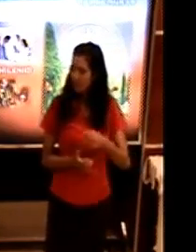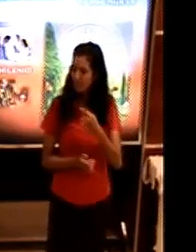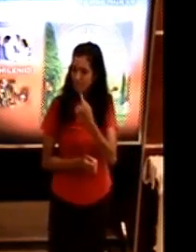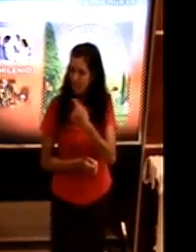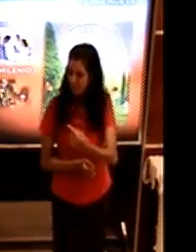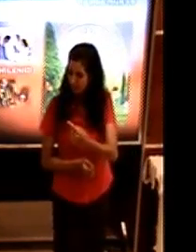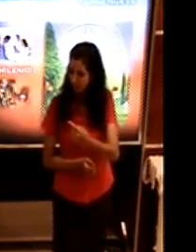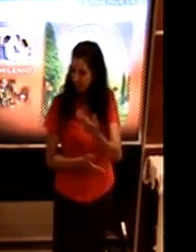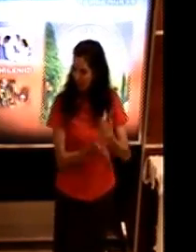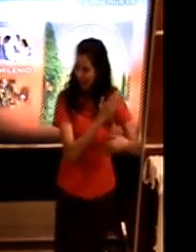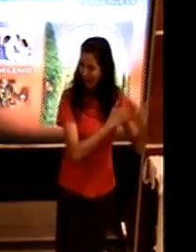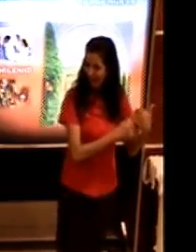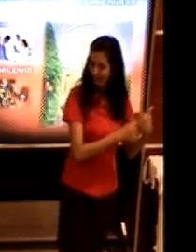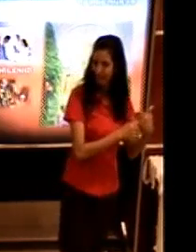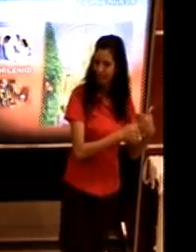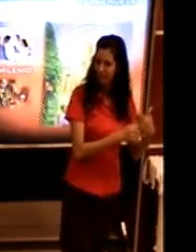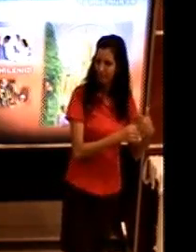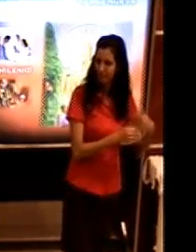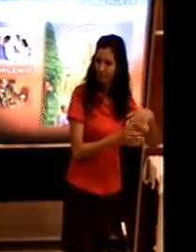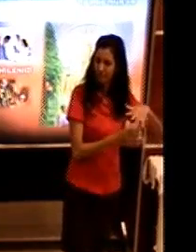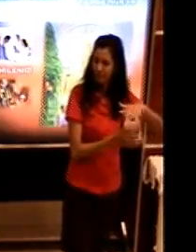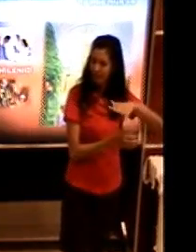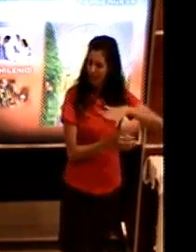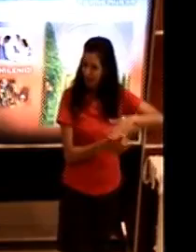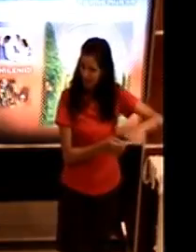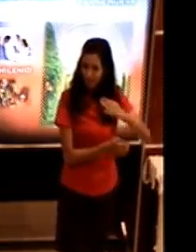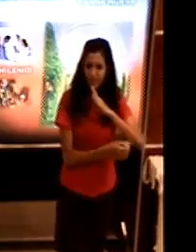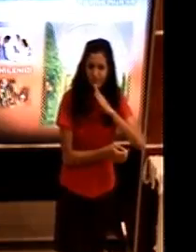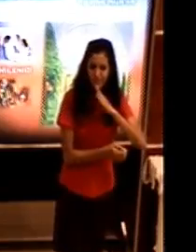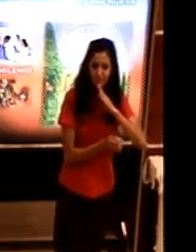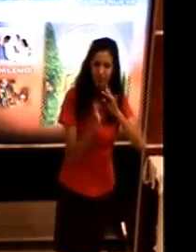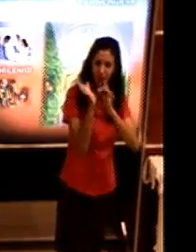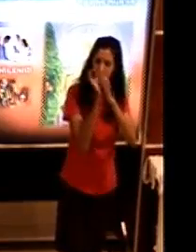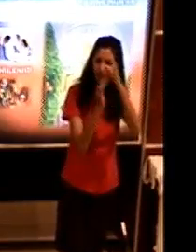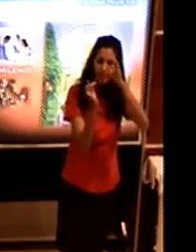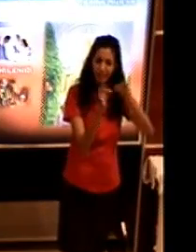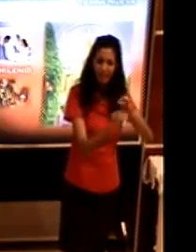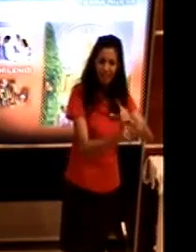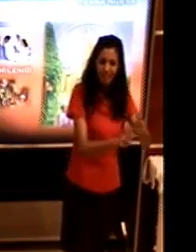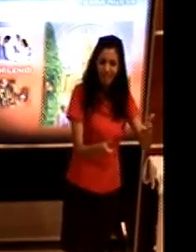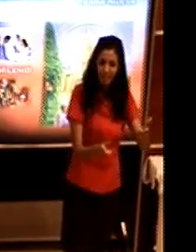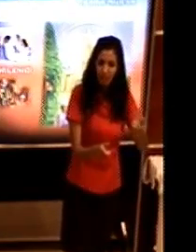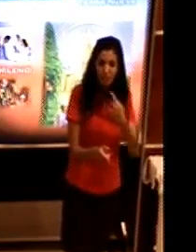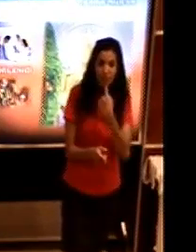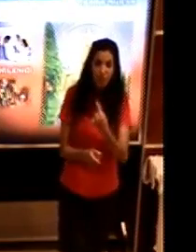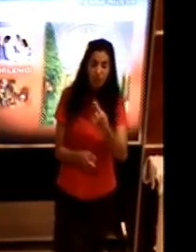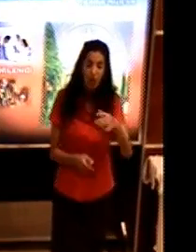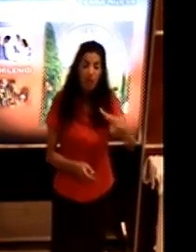pregunto, hermanos, ¿Israel tenía a Cristo como salvador personal por la gracia?